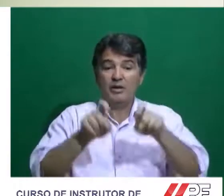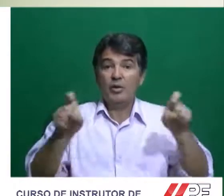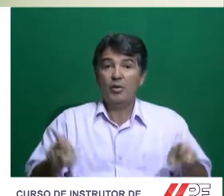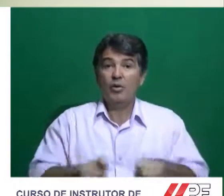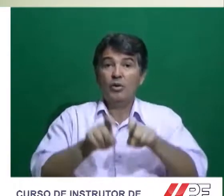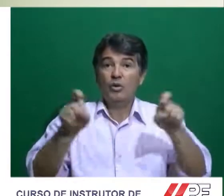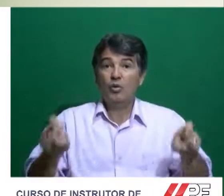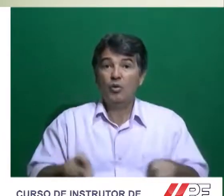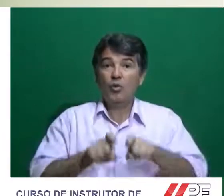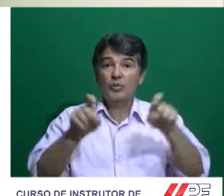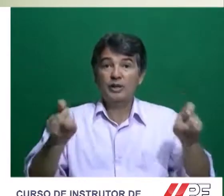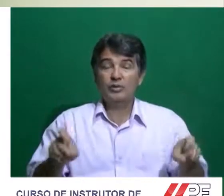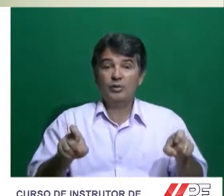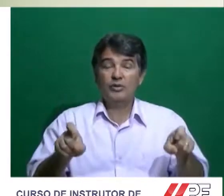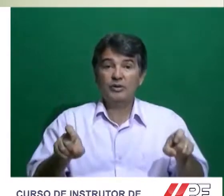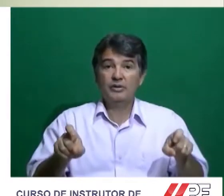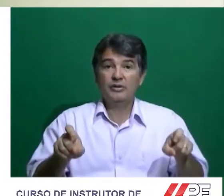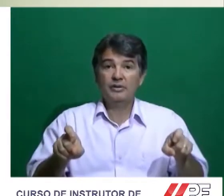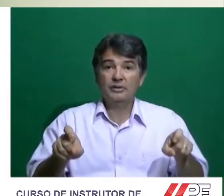forma.